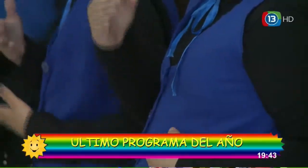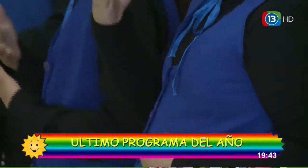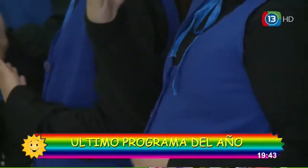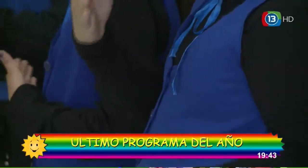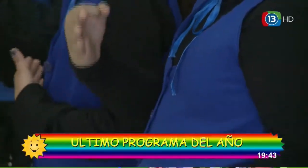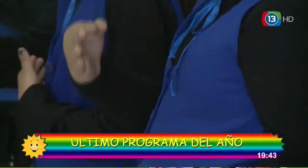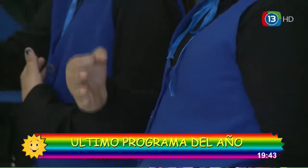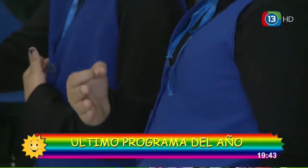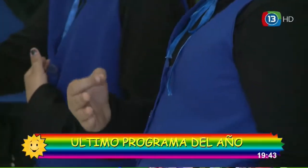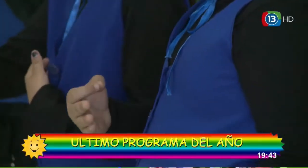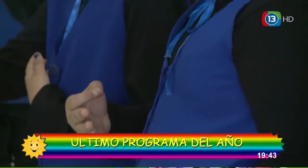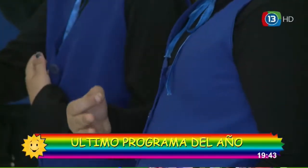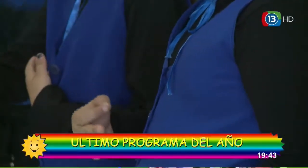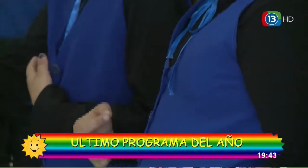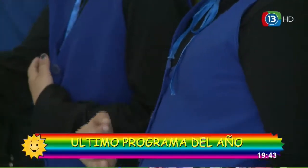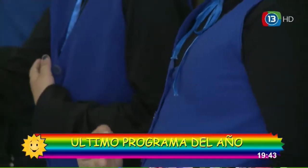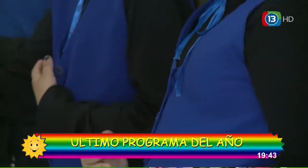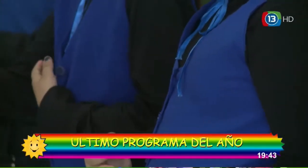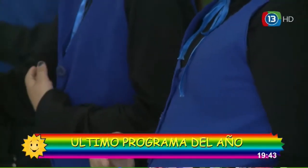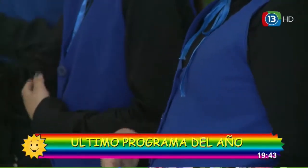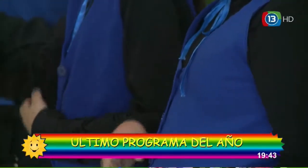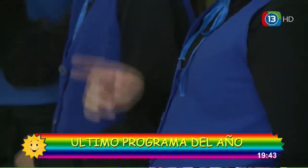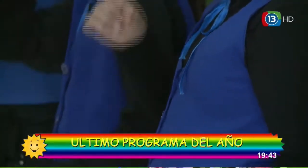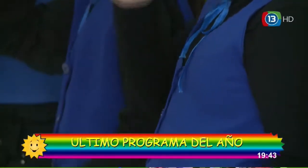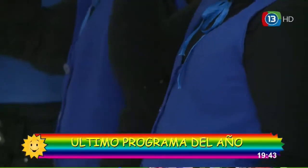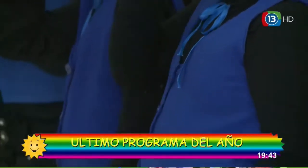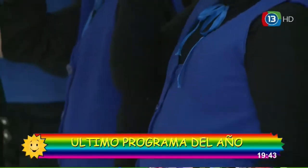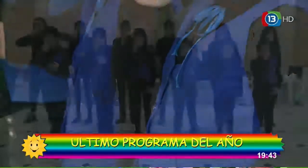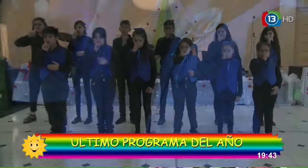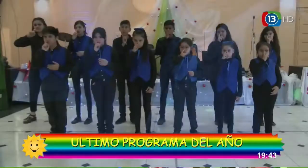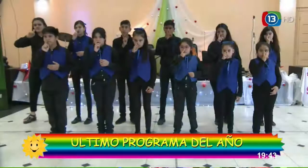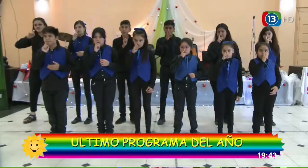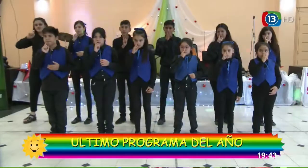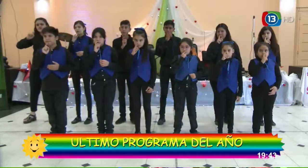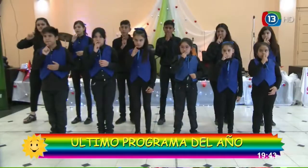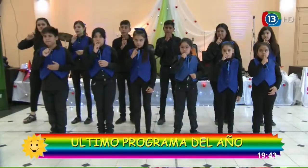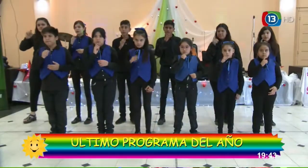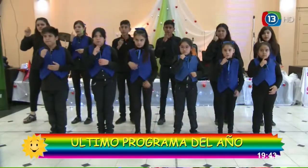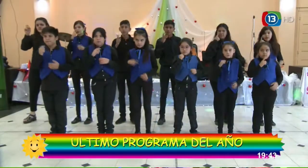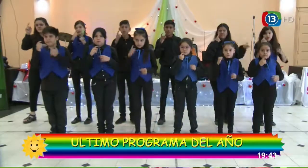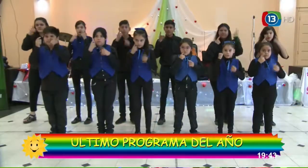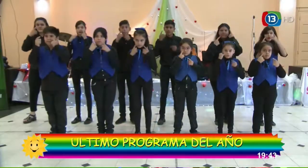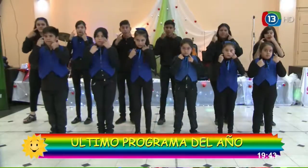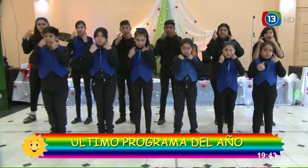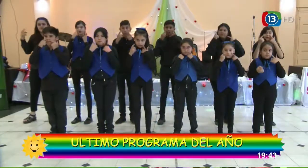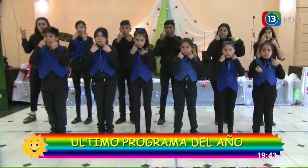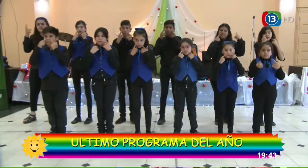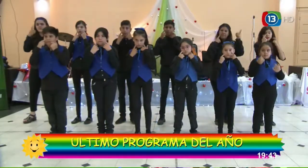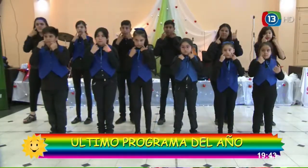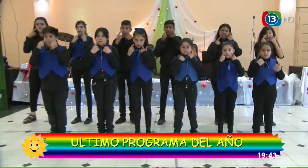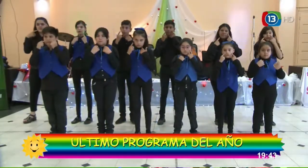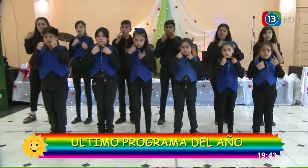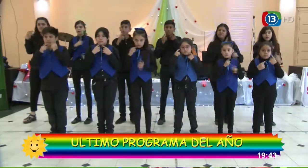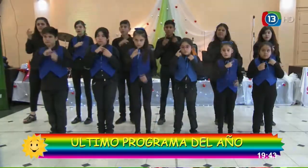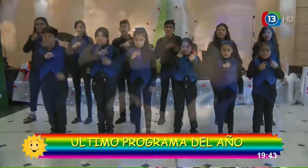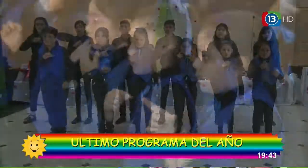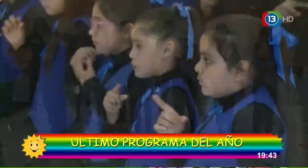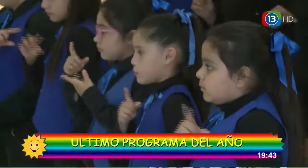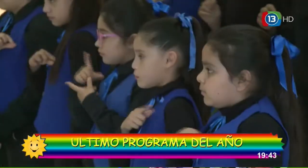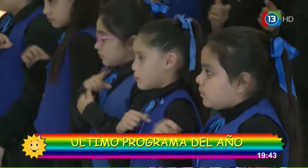del rencor, de las lágrimas del dolor